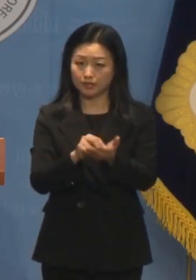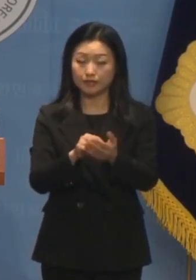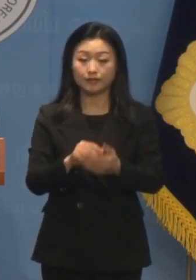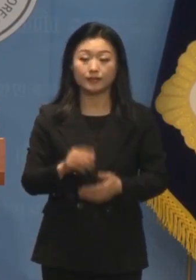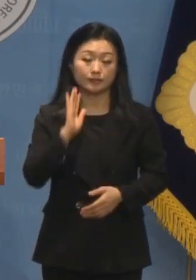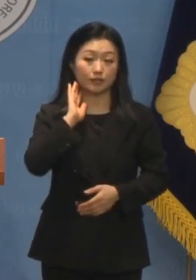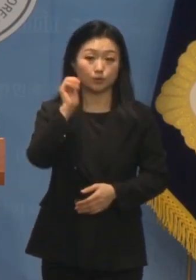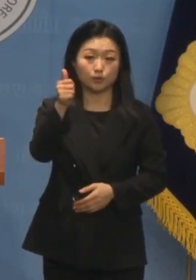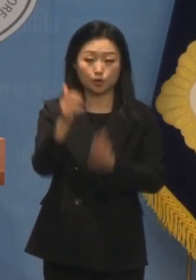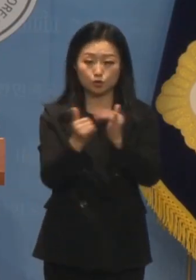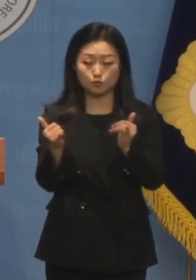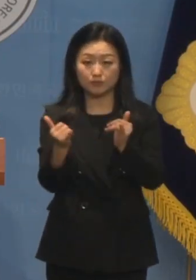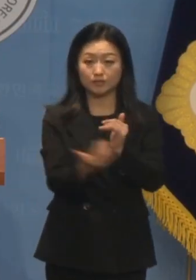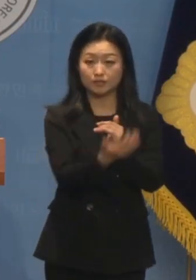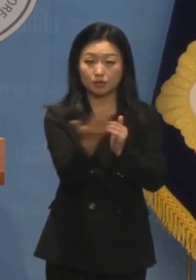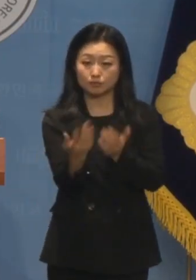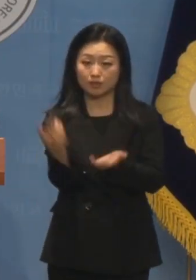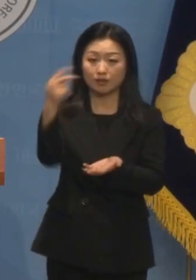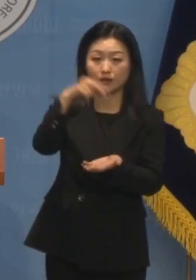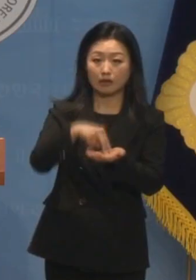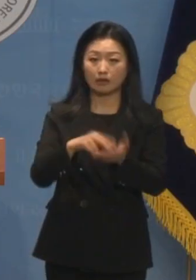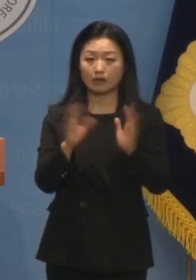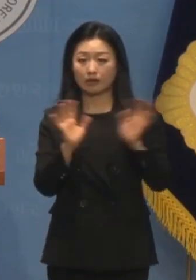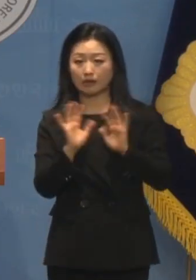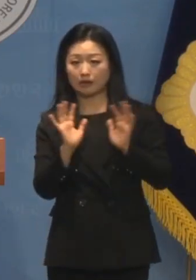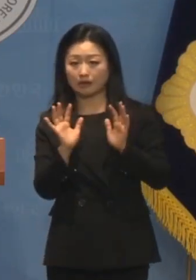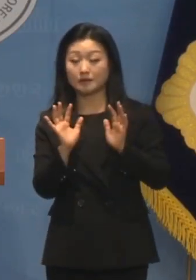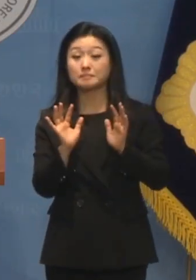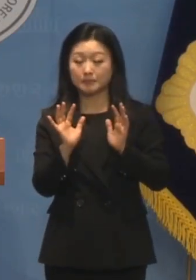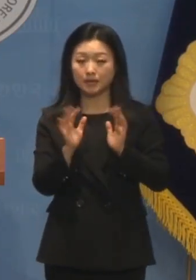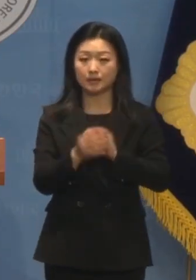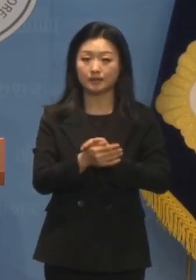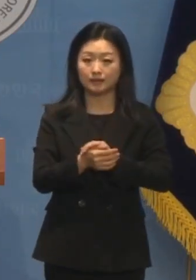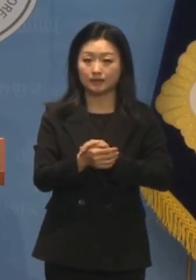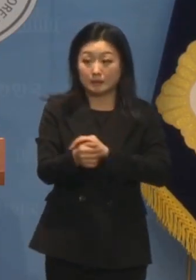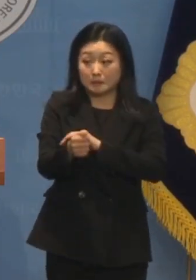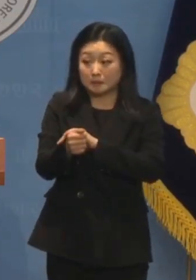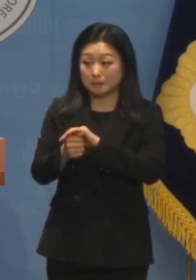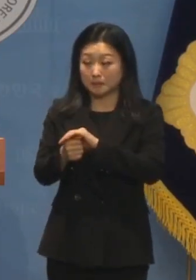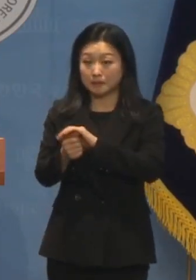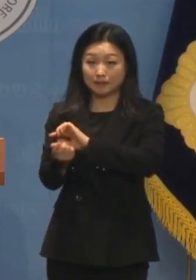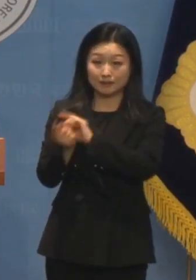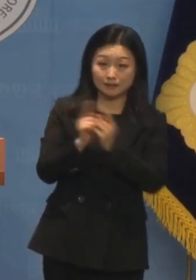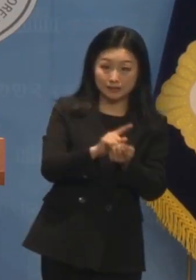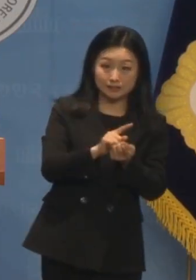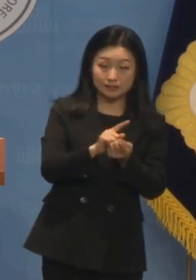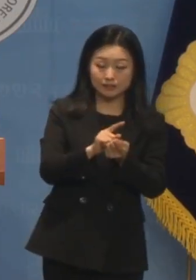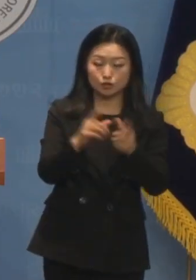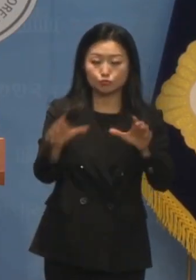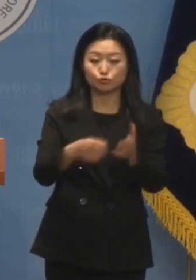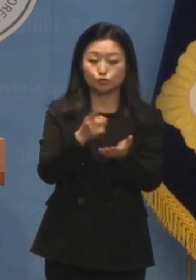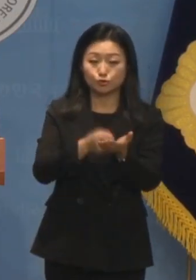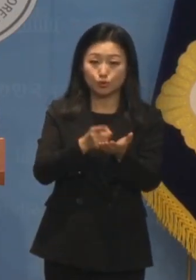국민앞에 석기를 완강하게 거부하는 가운데 한덕수 국무총리가 내년도